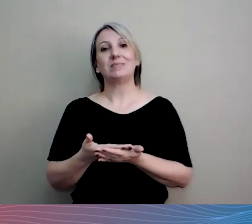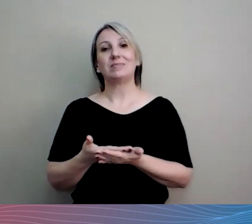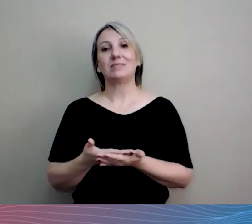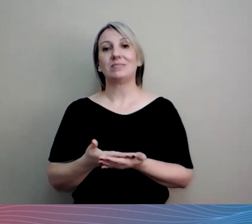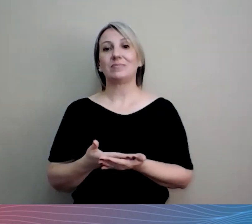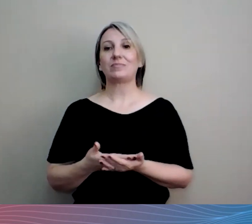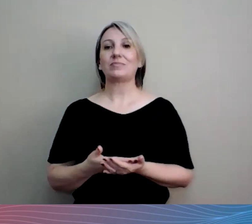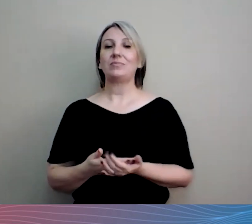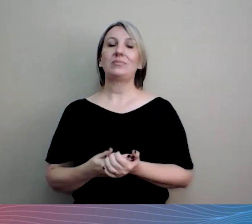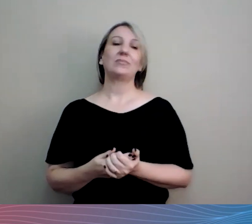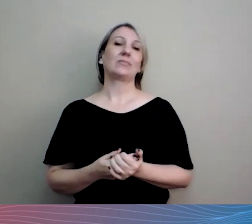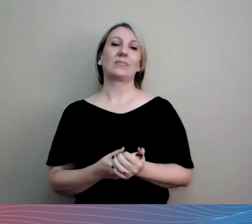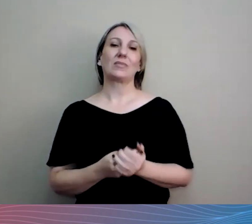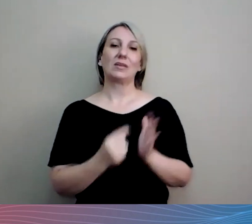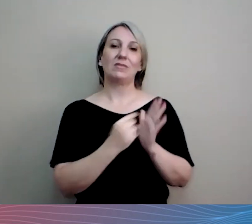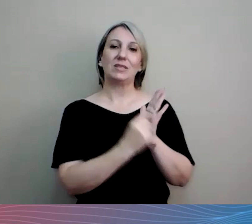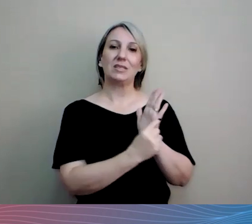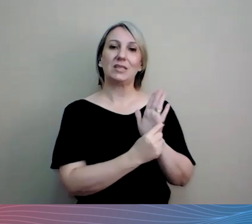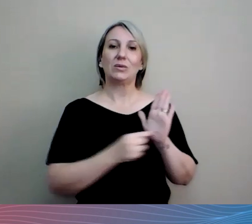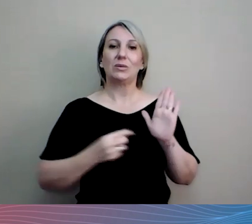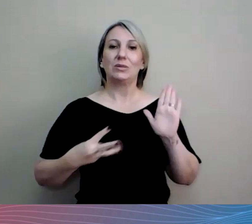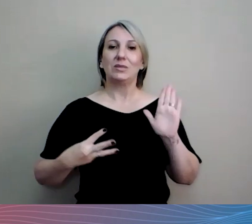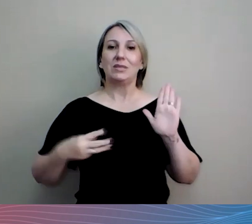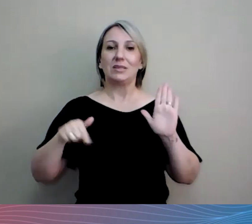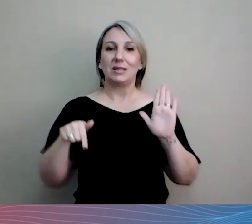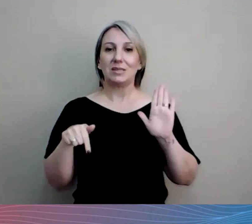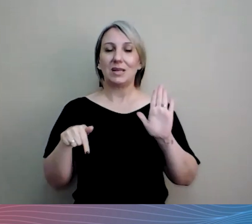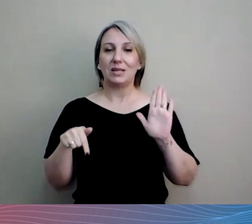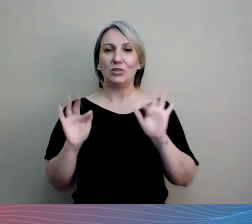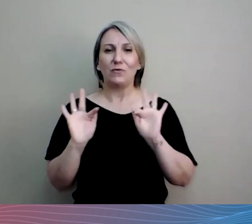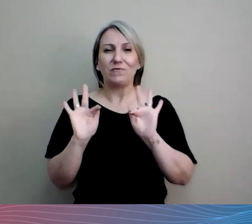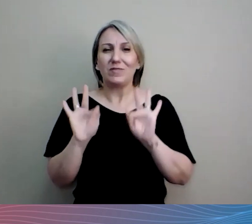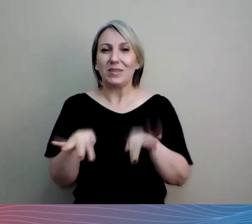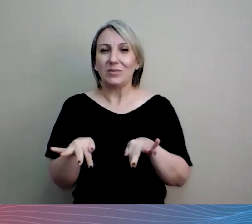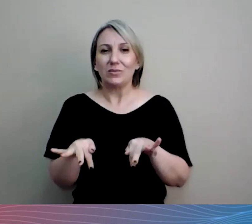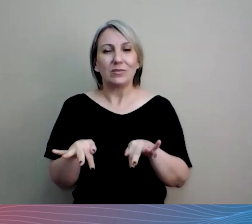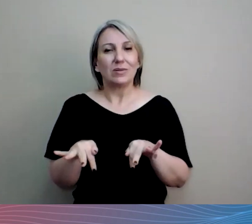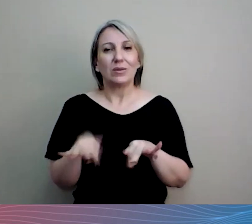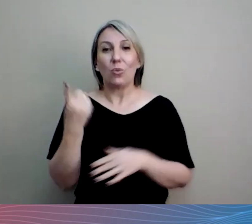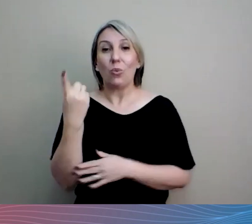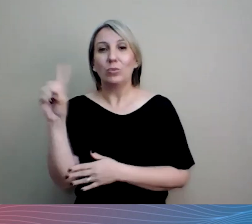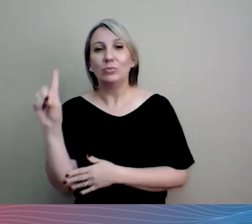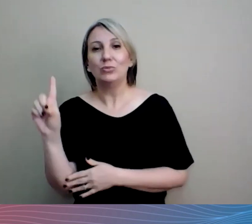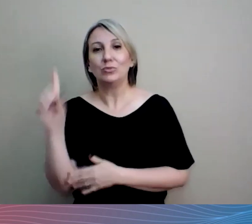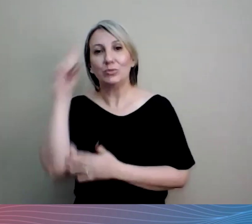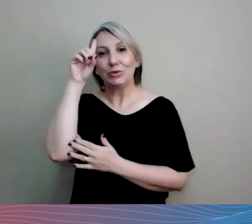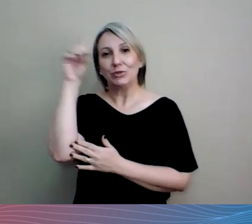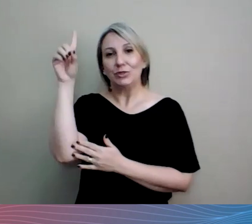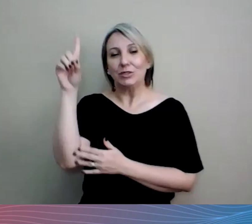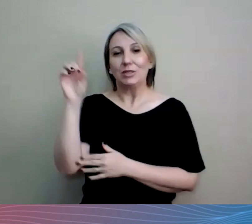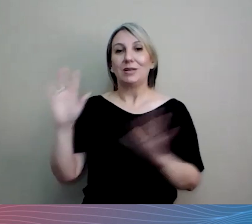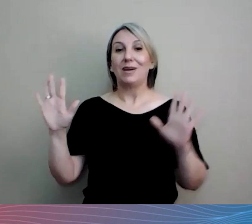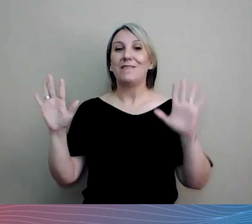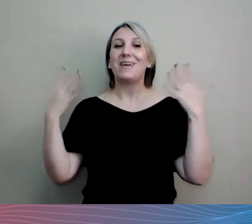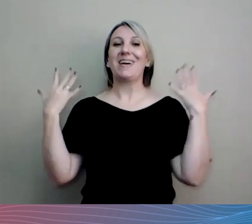versículo 37, Ele diz assim: no último dia, o grande dia da festa, Jesus levantou-se e